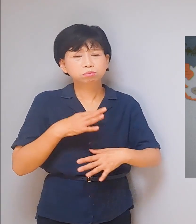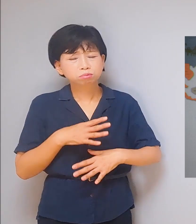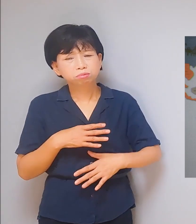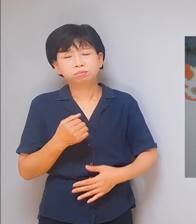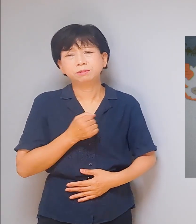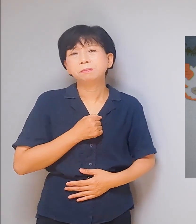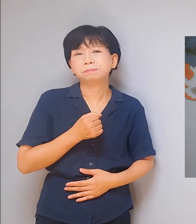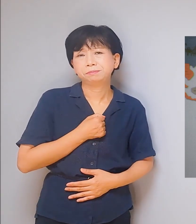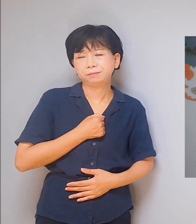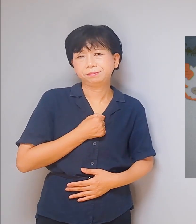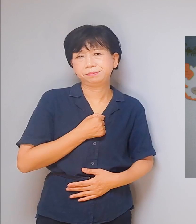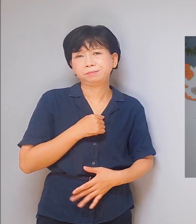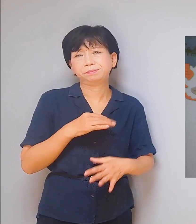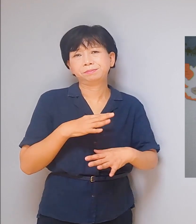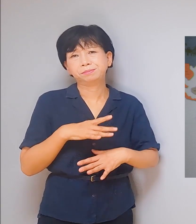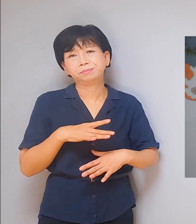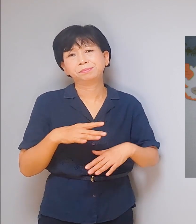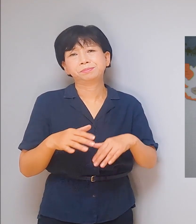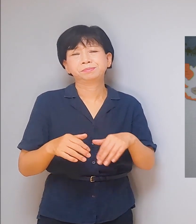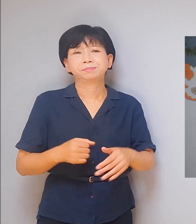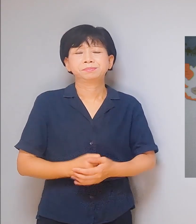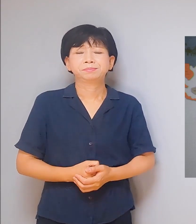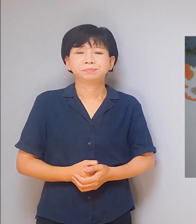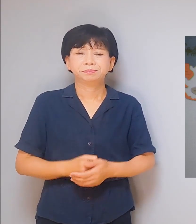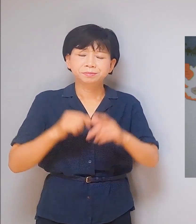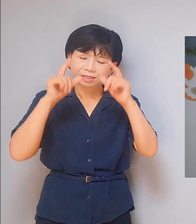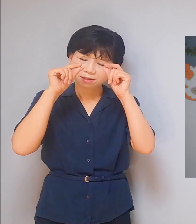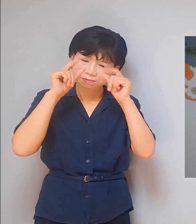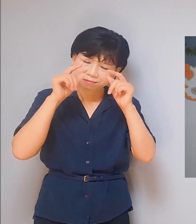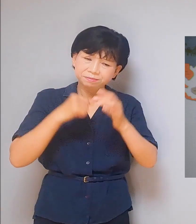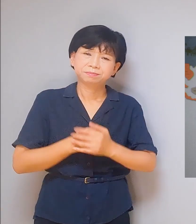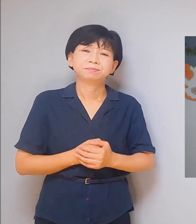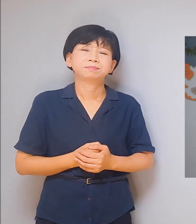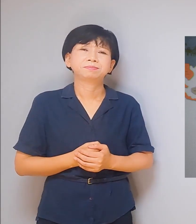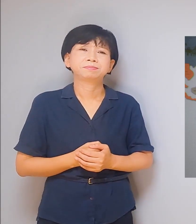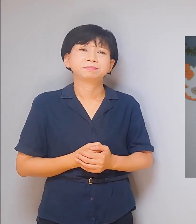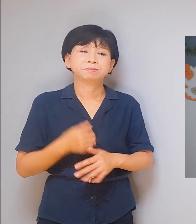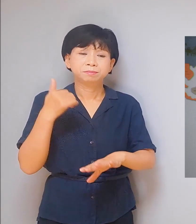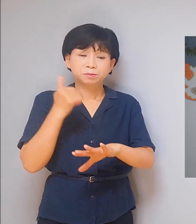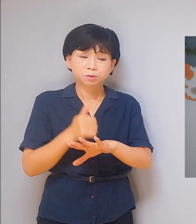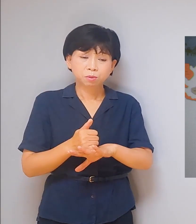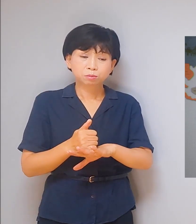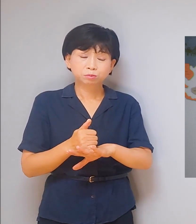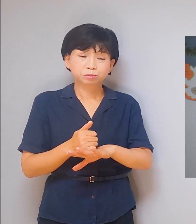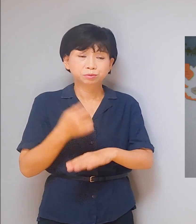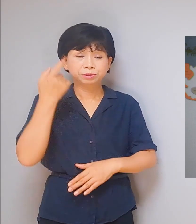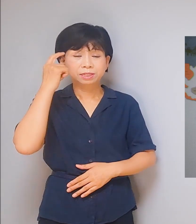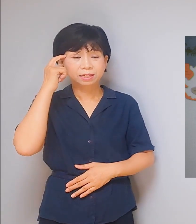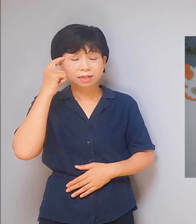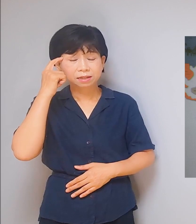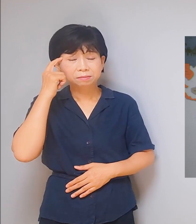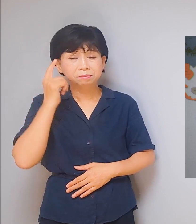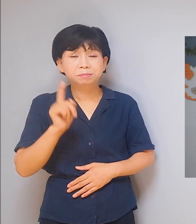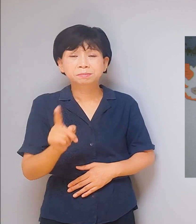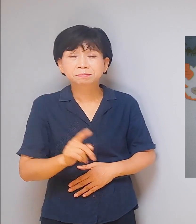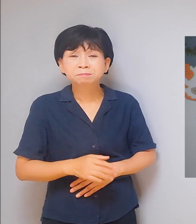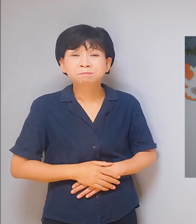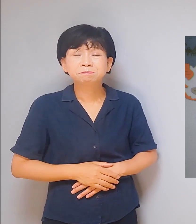두렵고 답답하며 겁먹고 있습니다. 그렇게 밤을 보냈어요. 결국 그가 해낸